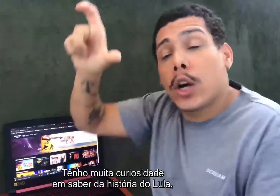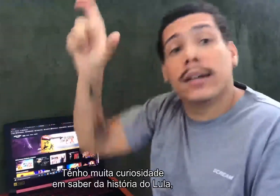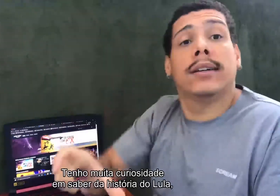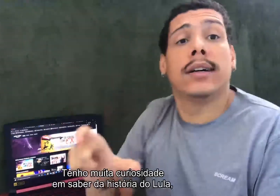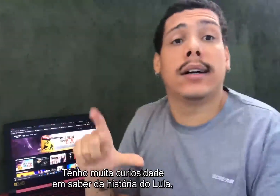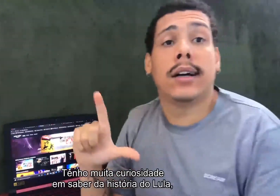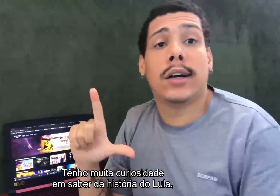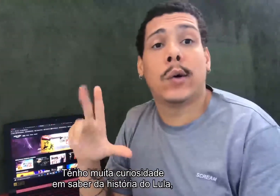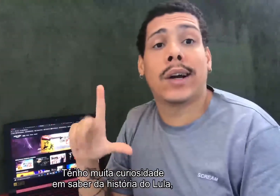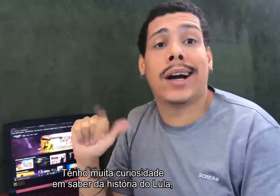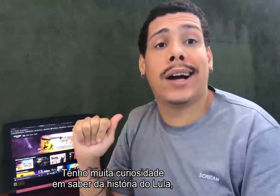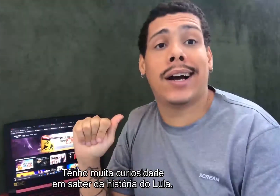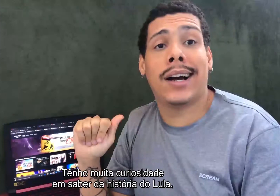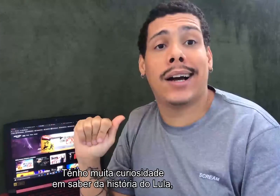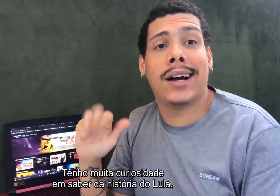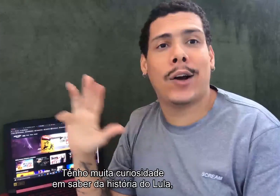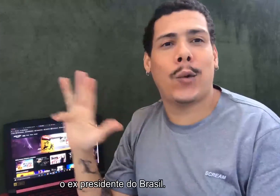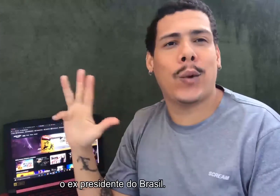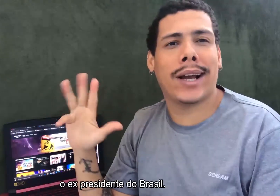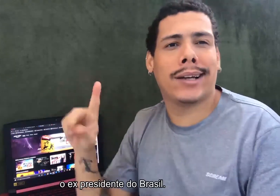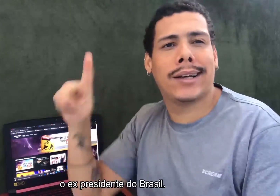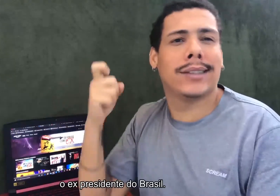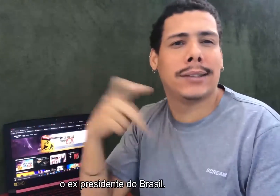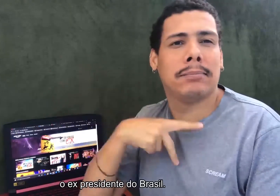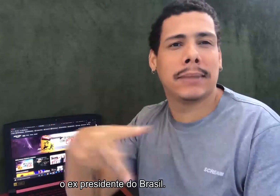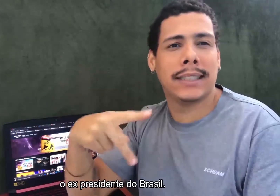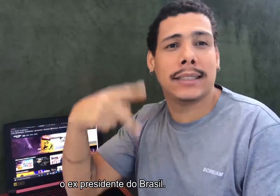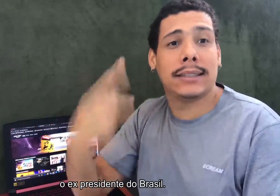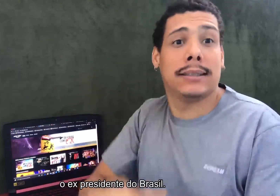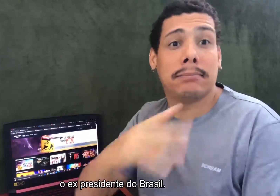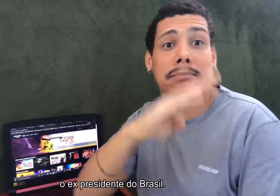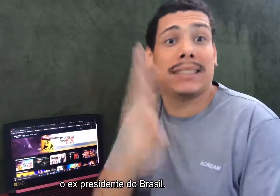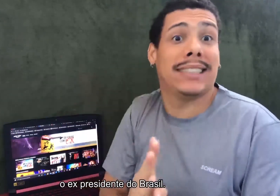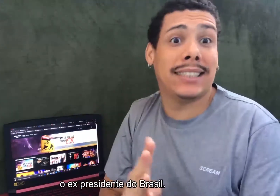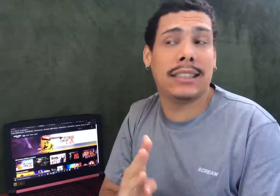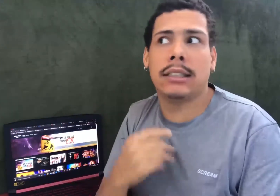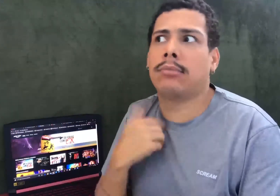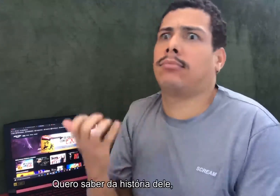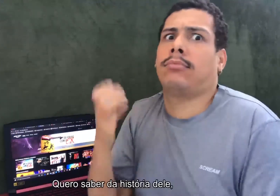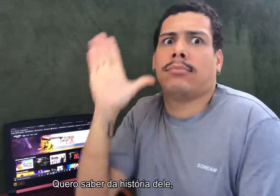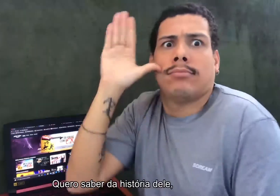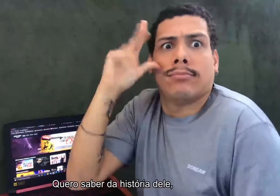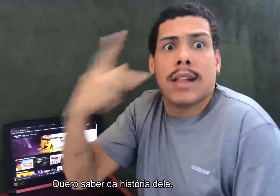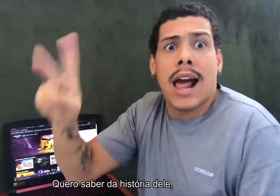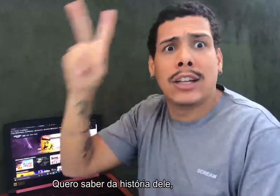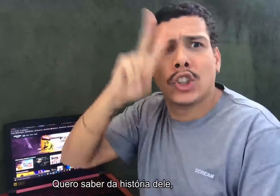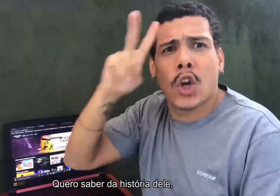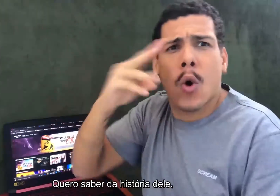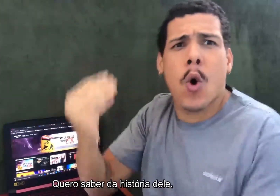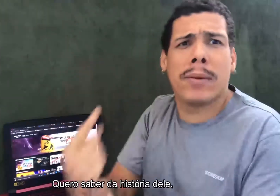tenho muita curiosidade em saber da história do Lula, o ex-presidente do Brasil. Quero saber da história